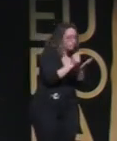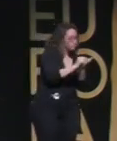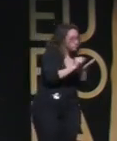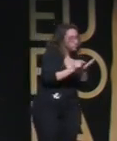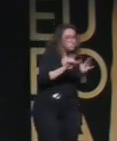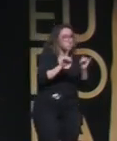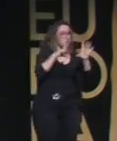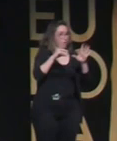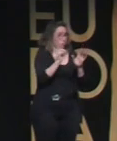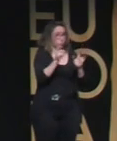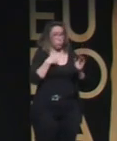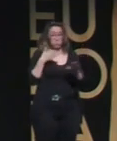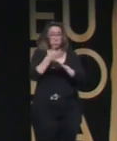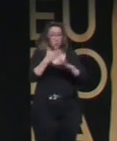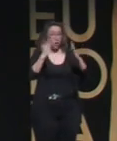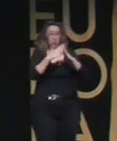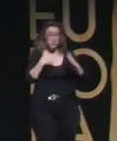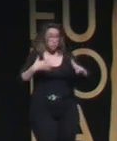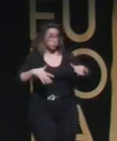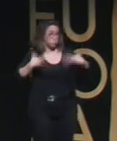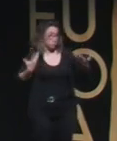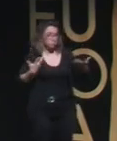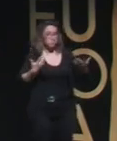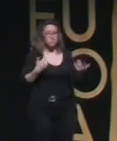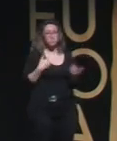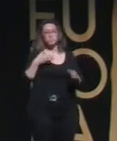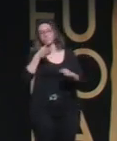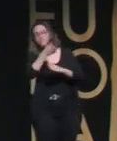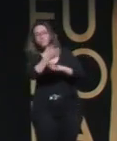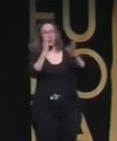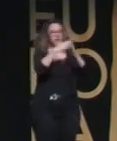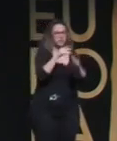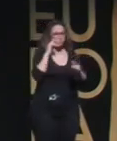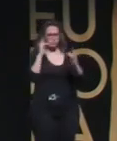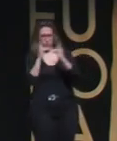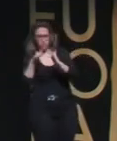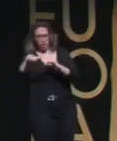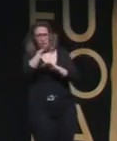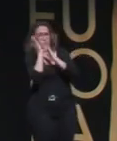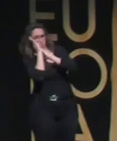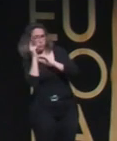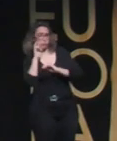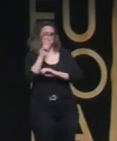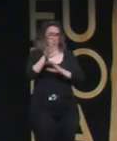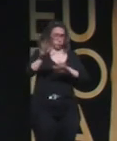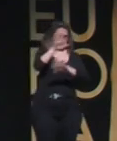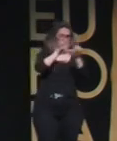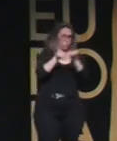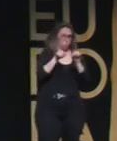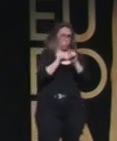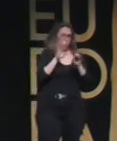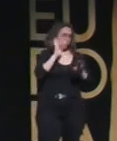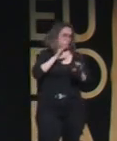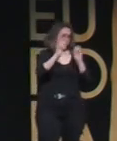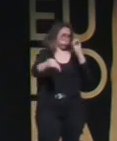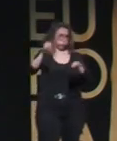improviso. O sea, llego y veo la habitación como está, que parece eso, pues eso, pues el estercolero, y de repente